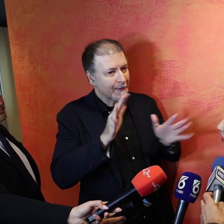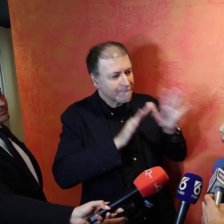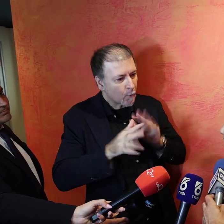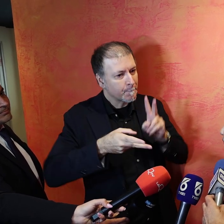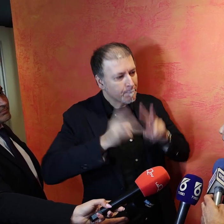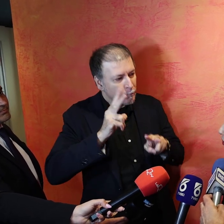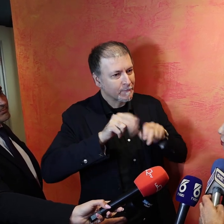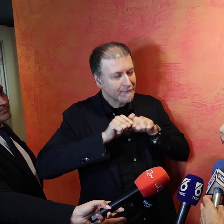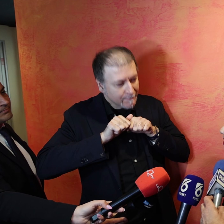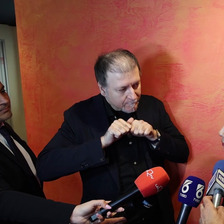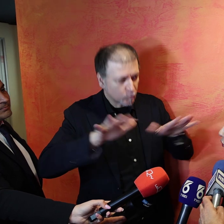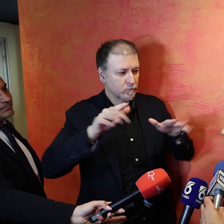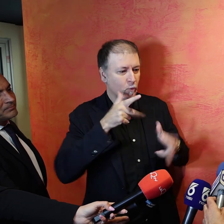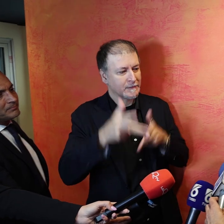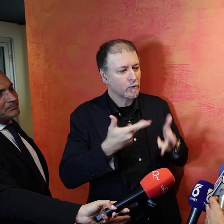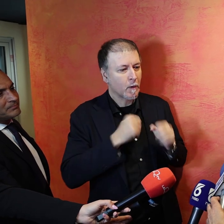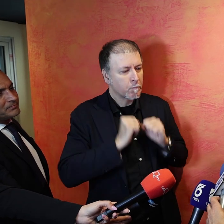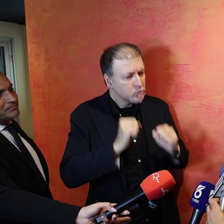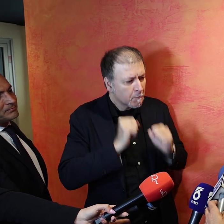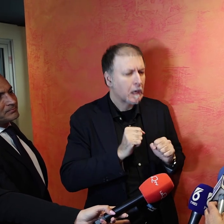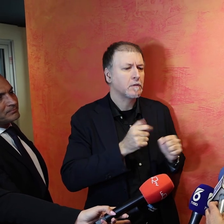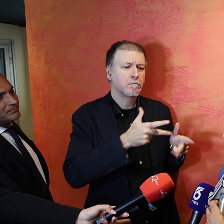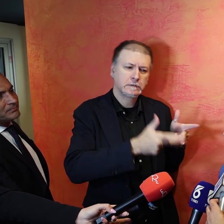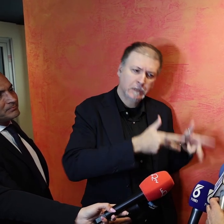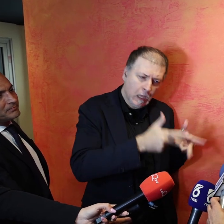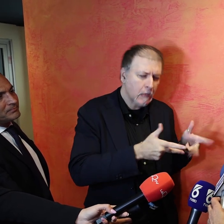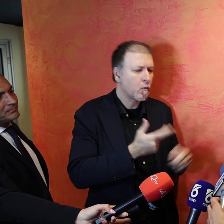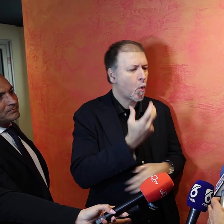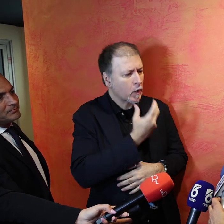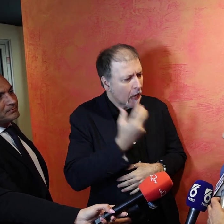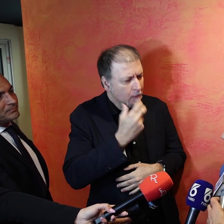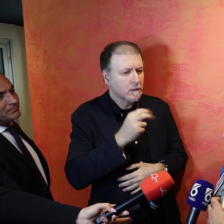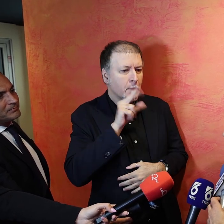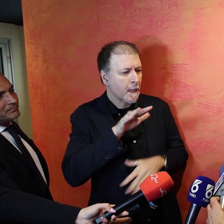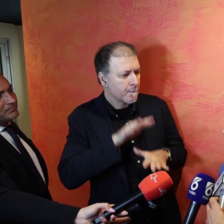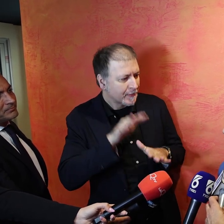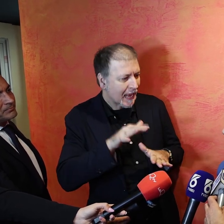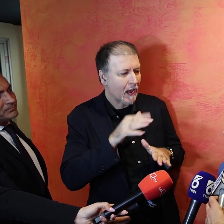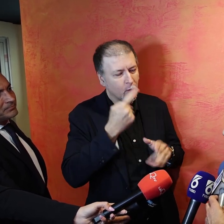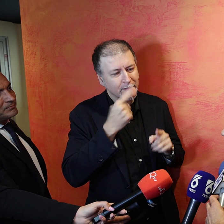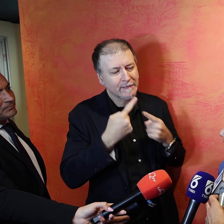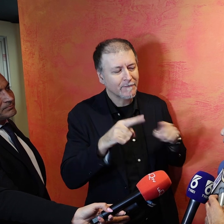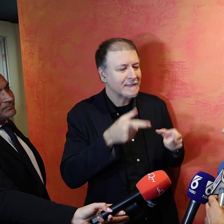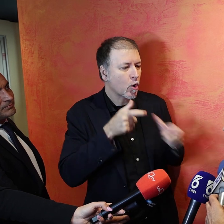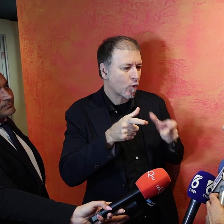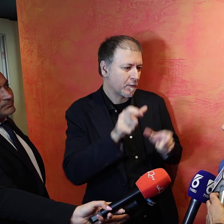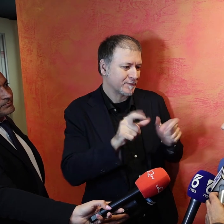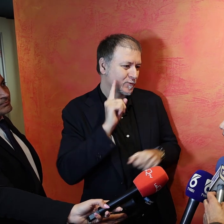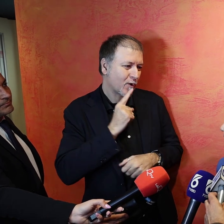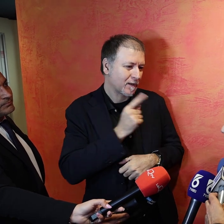entra in contatto con la persona, quindi servono delle informazioni per divulgare la conoscenza di questa disabilità, per esempio anche altre